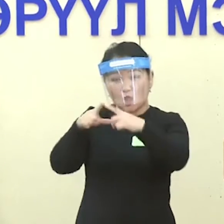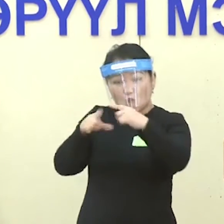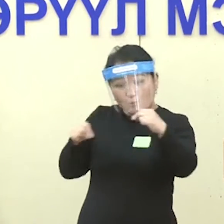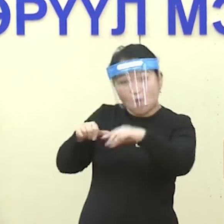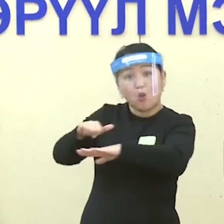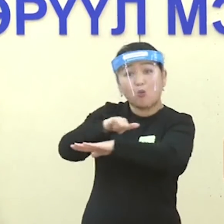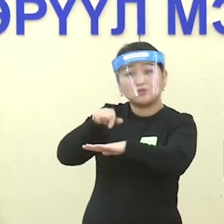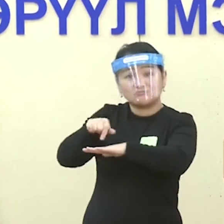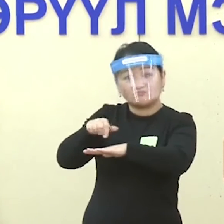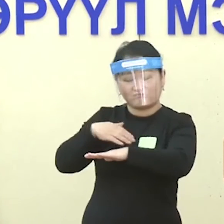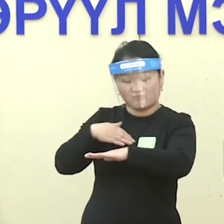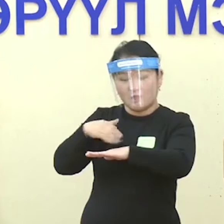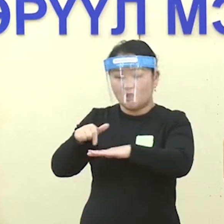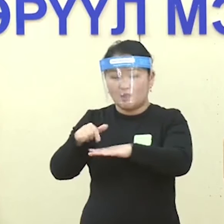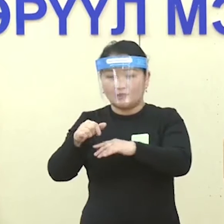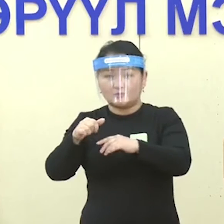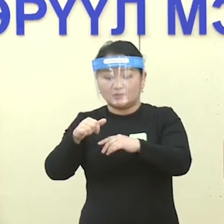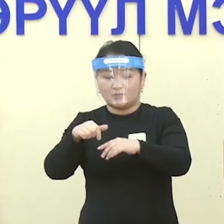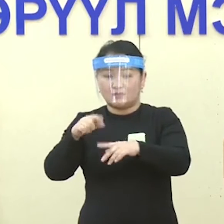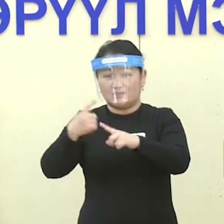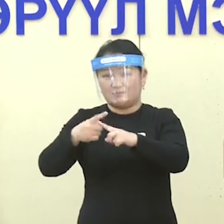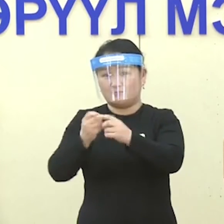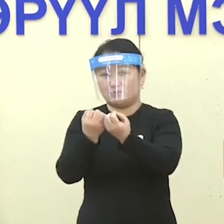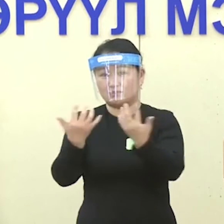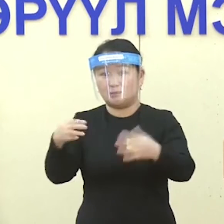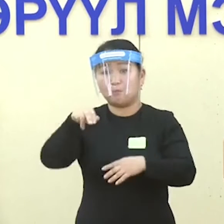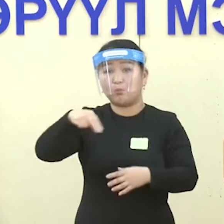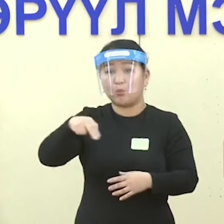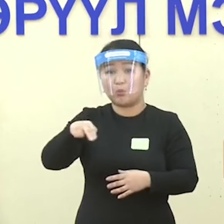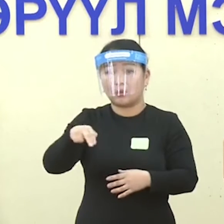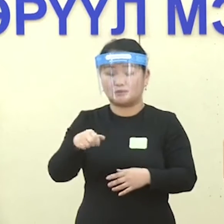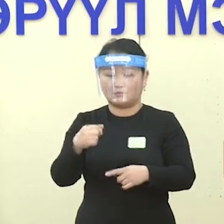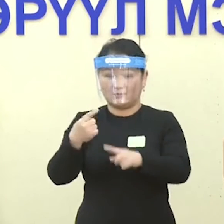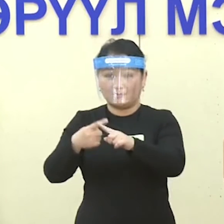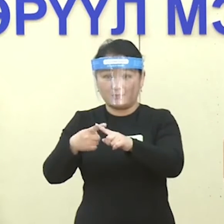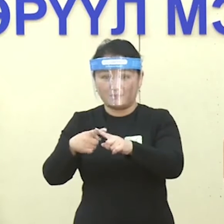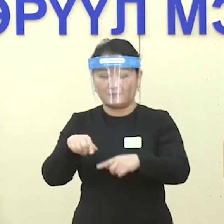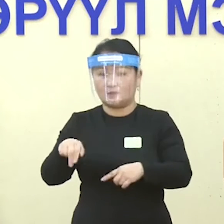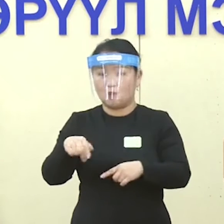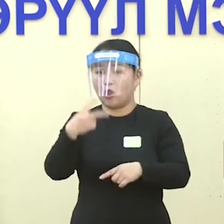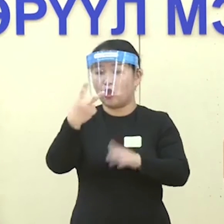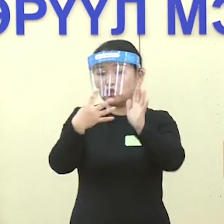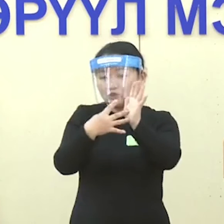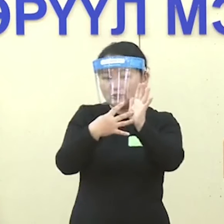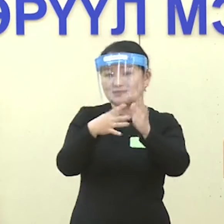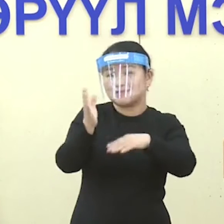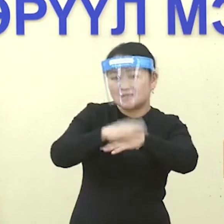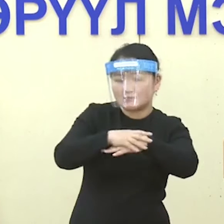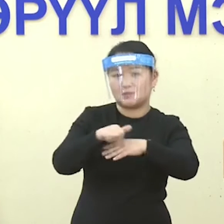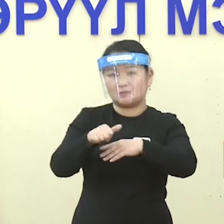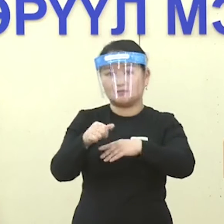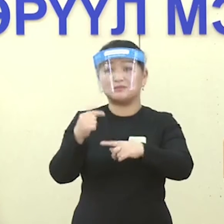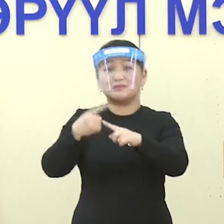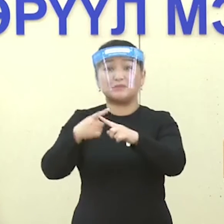халтуырин дұхуолдолууд нэмэгцээр байна, бүрүүг арэхт дүрүн зүн гурчан шын дұхуолдол хорийс нұсбаролд тұстос бүртөгцэн байна.